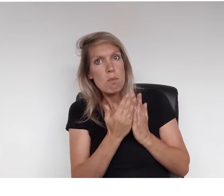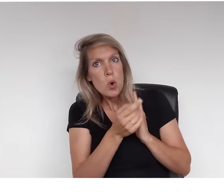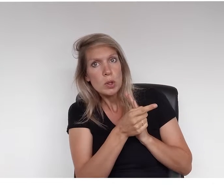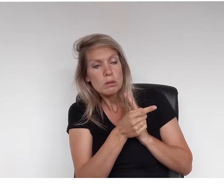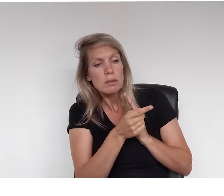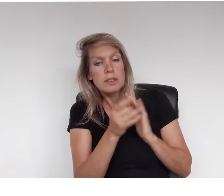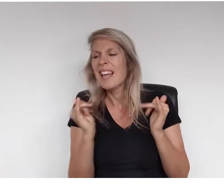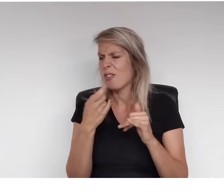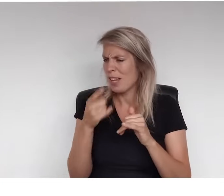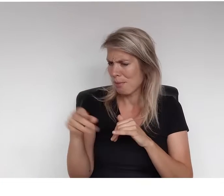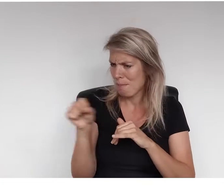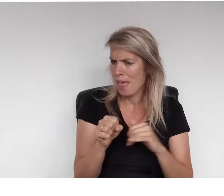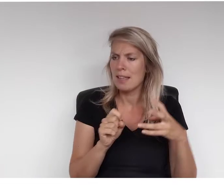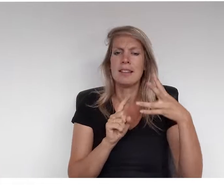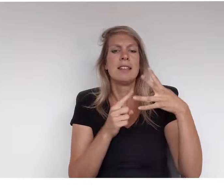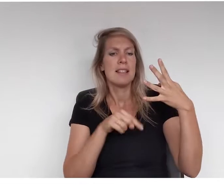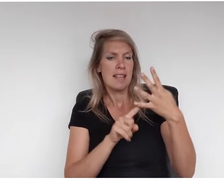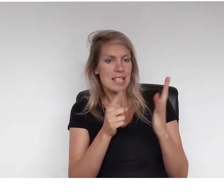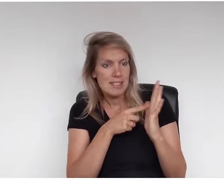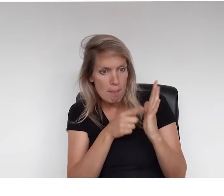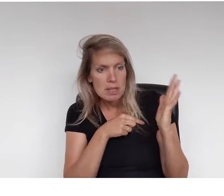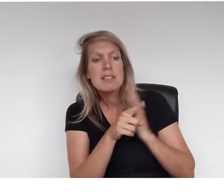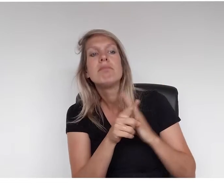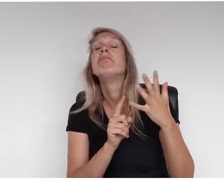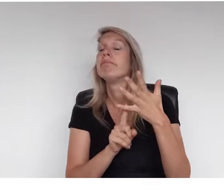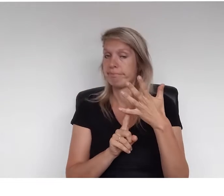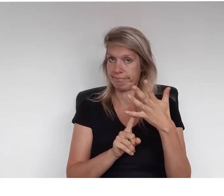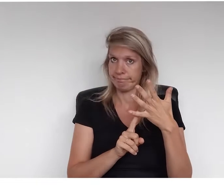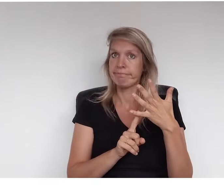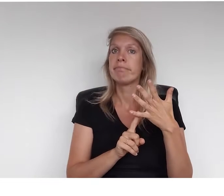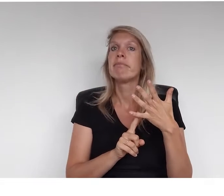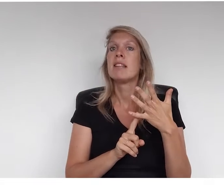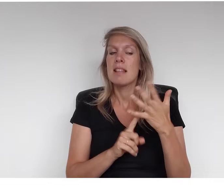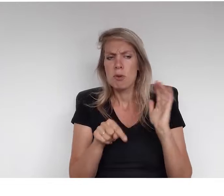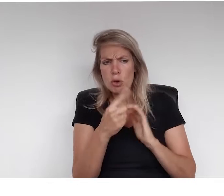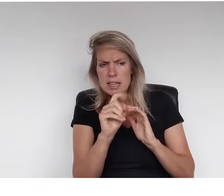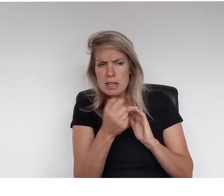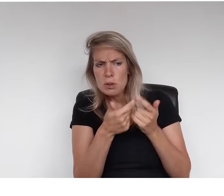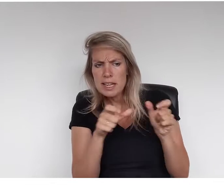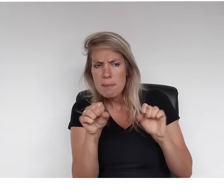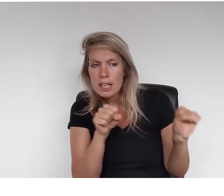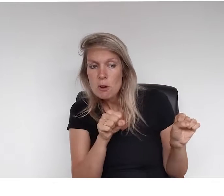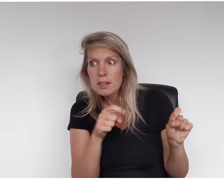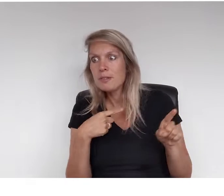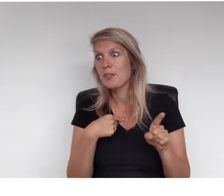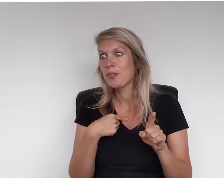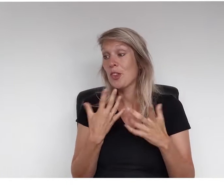bij me. En een tablet? Ja, zeker. Maar heb je nog meer nieuwe dingen meegenomen? Een verrassing voor Olly. Spannend. En misschien ook voor